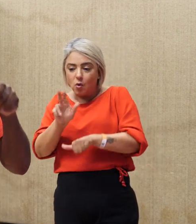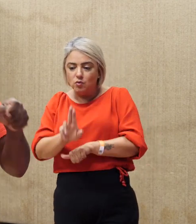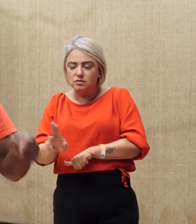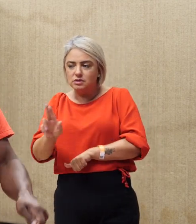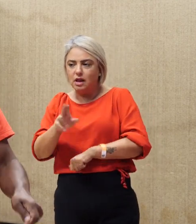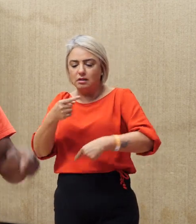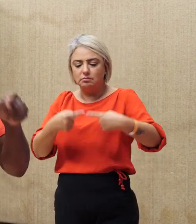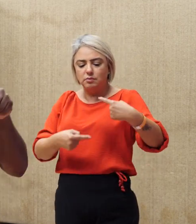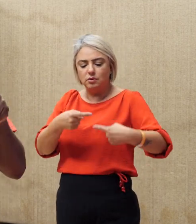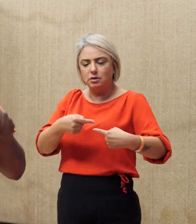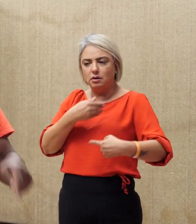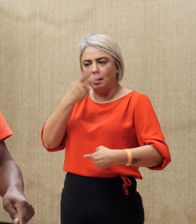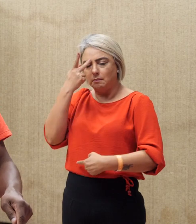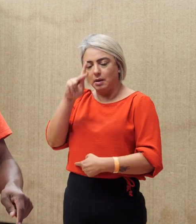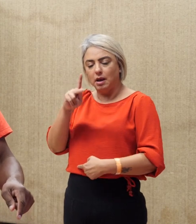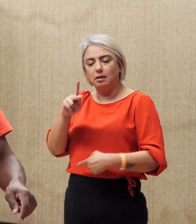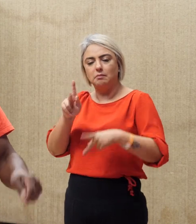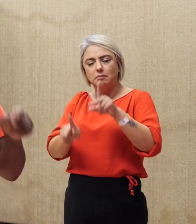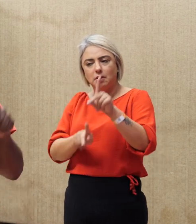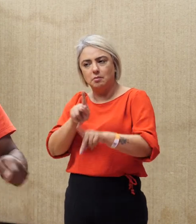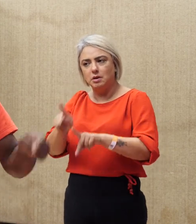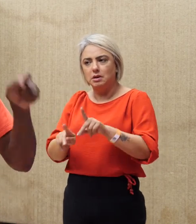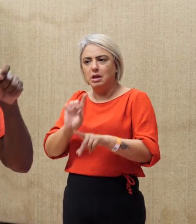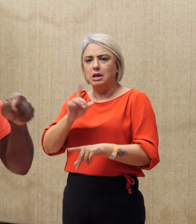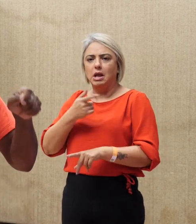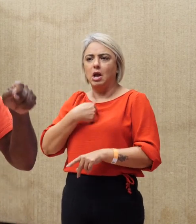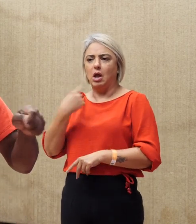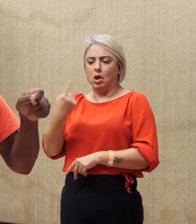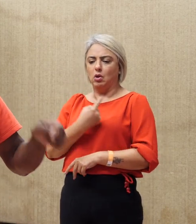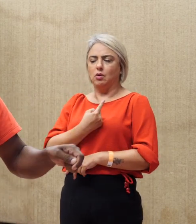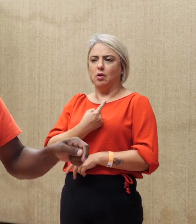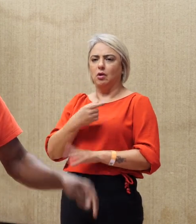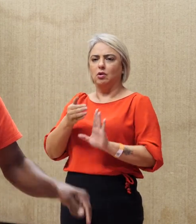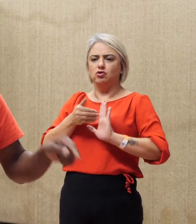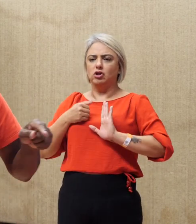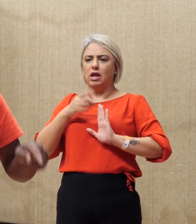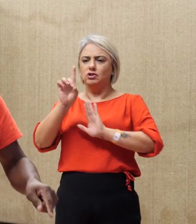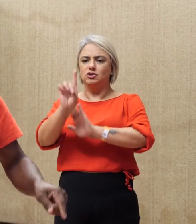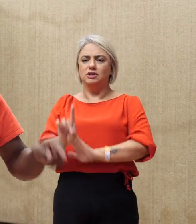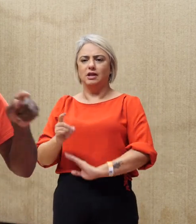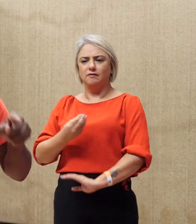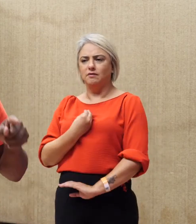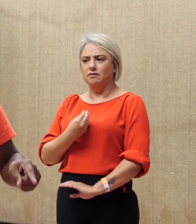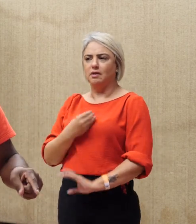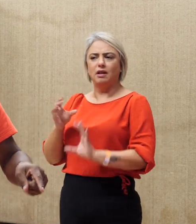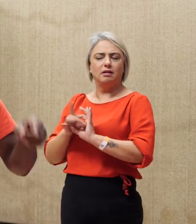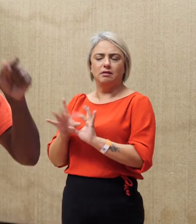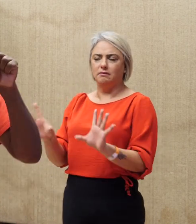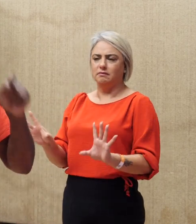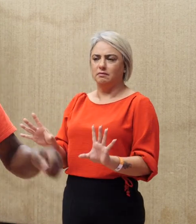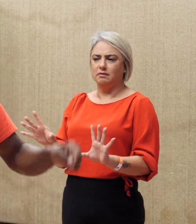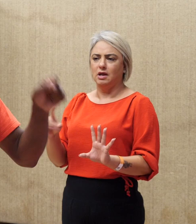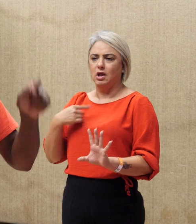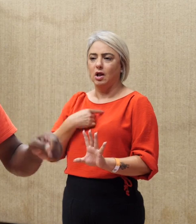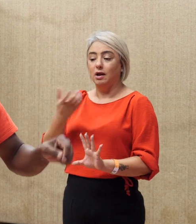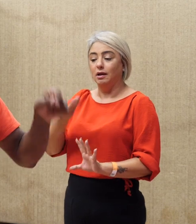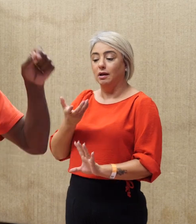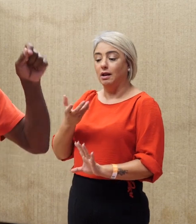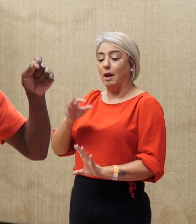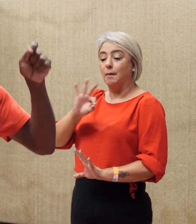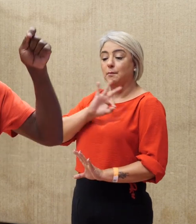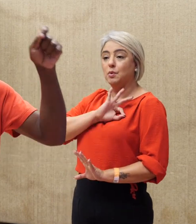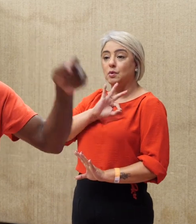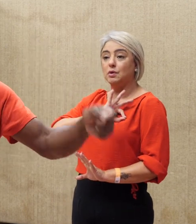em políticas públicas para a população. E não que nós não sejamos tirados nossos direitos de viver livremente. Nós queremos uma polícia